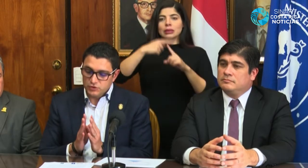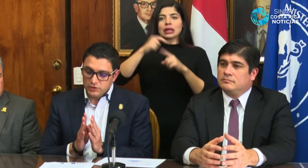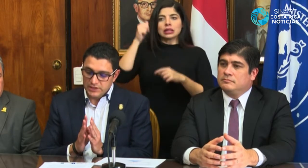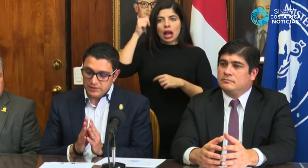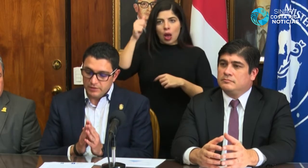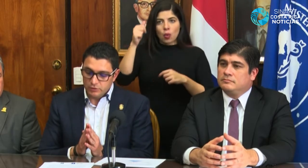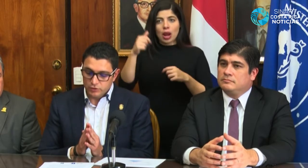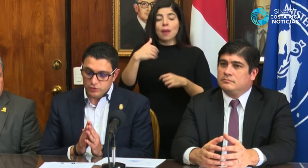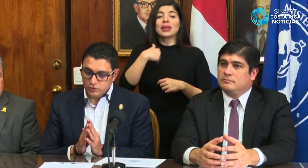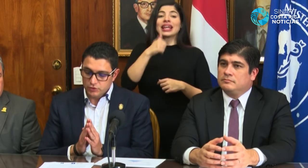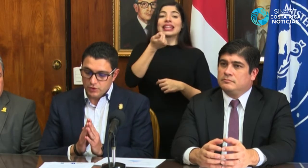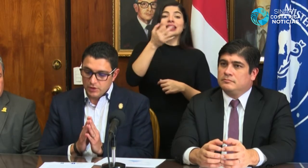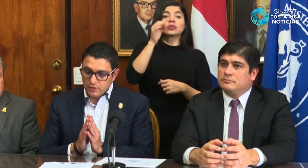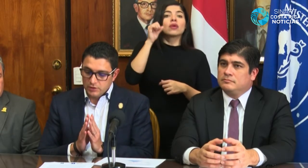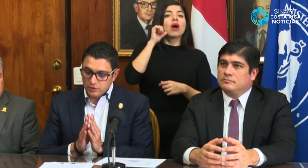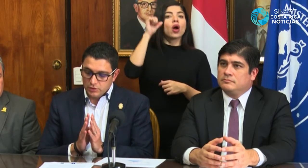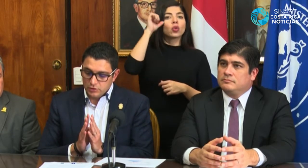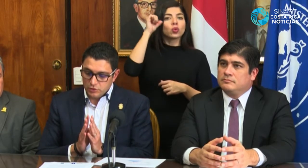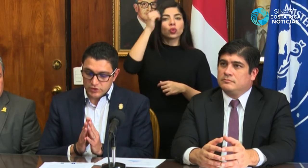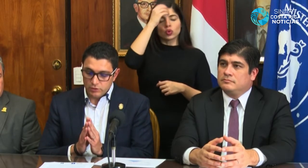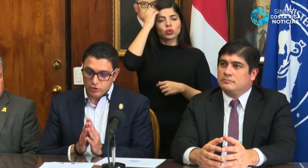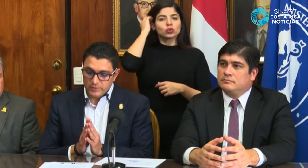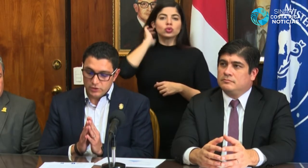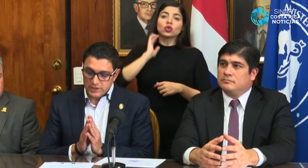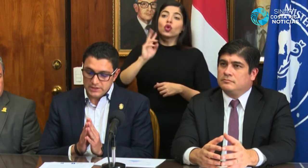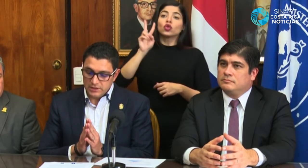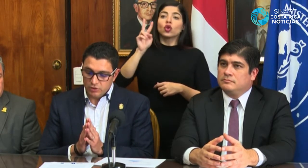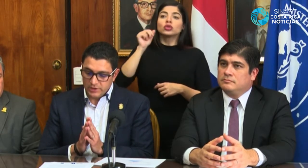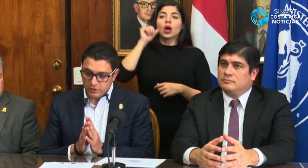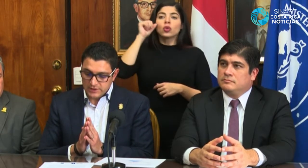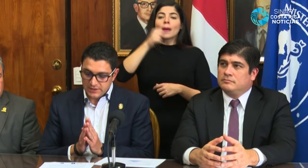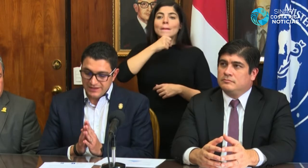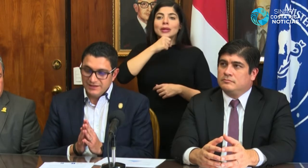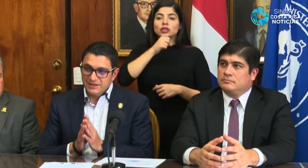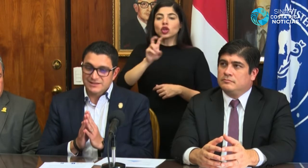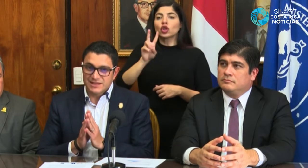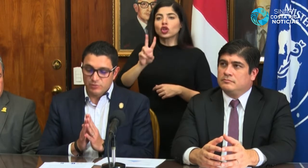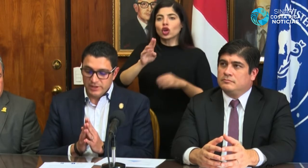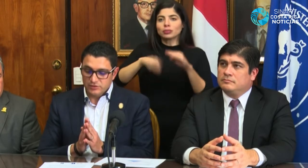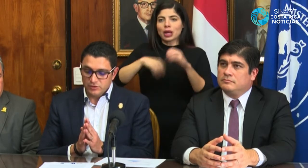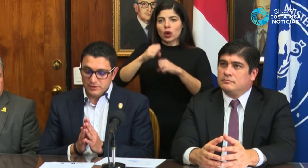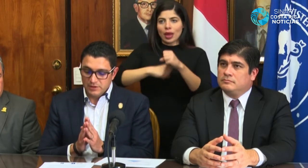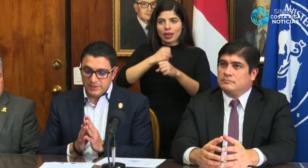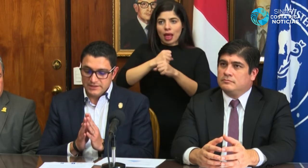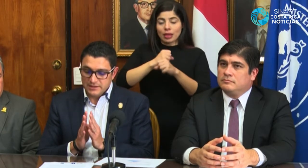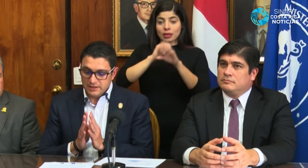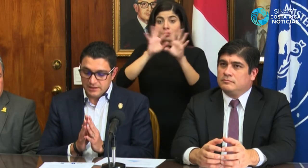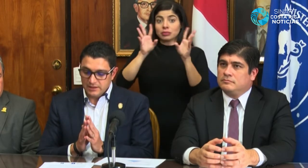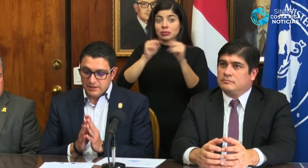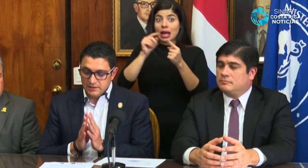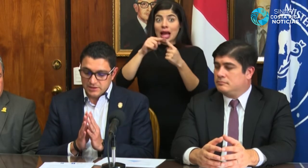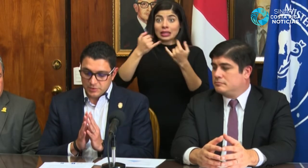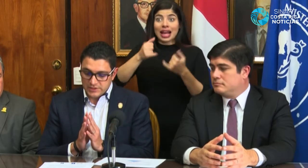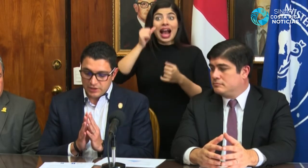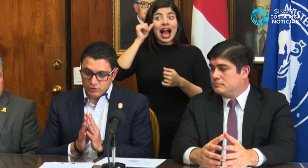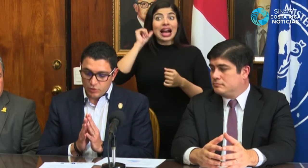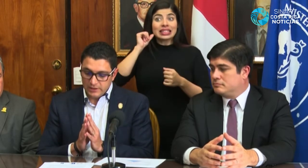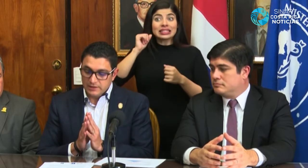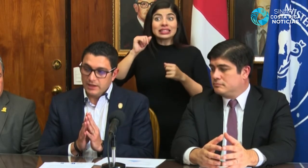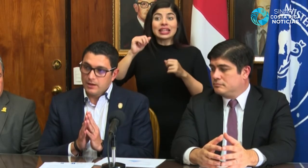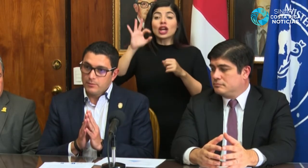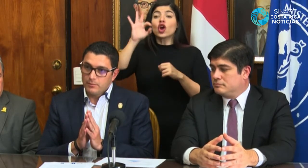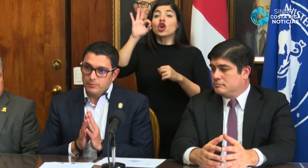Tenemos 19 adultos, 2 adultos mayores y 2 menores. Y hasta el momento, imagínense que ayer se